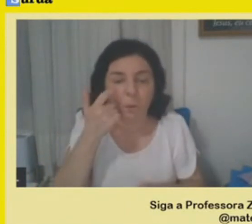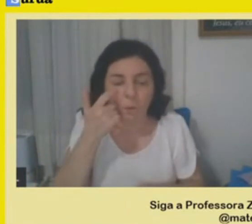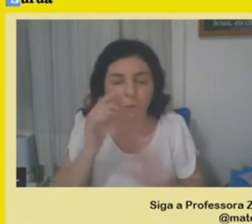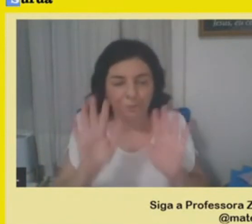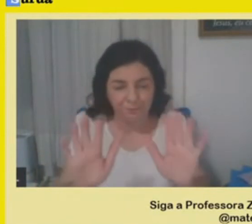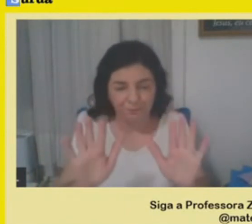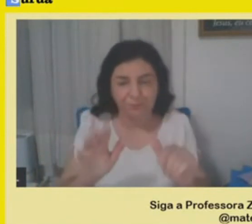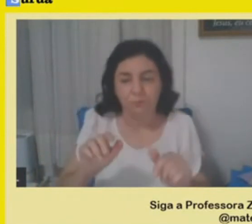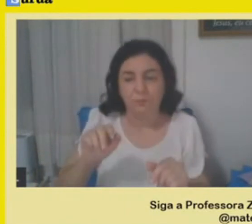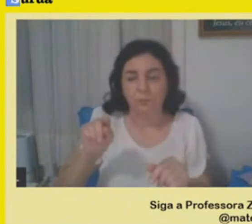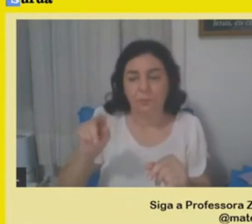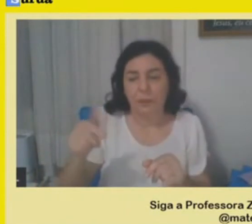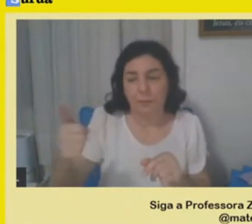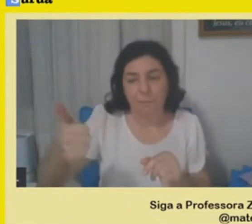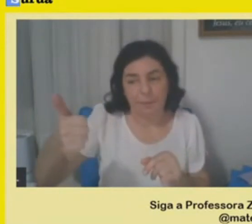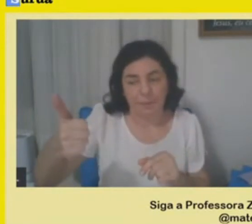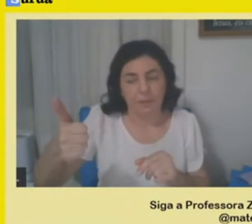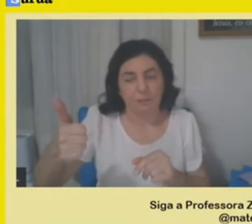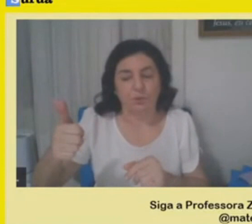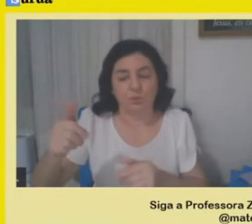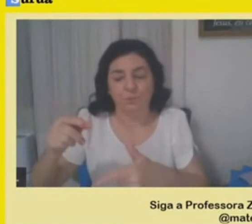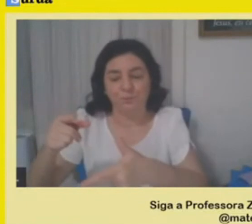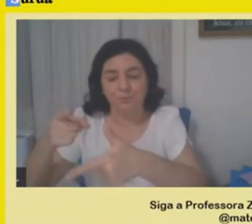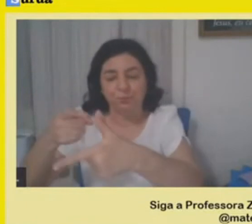E a situação,